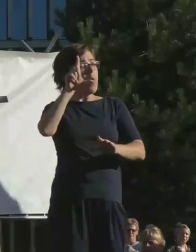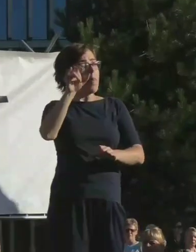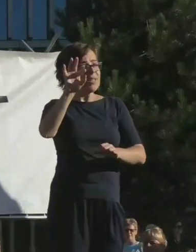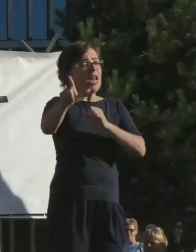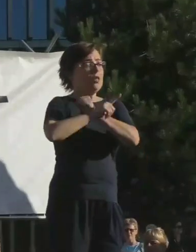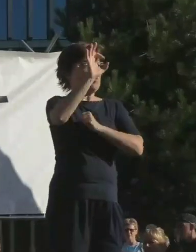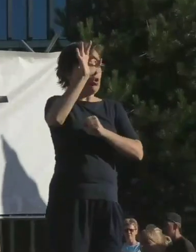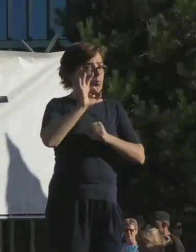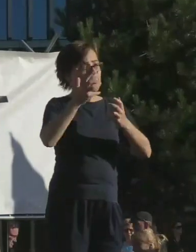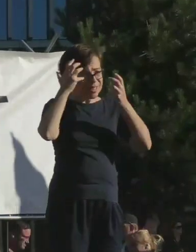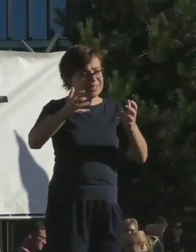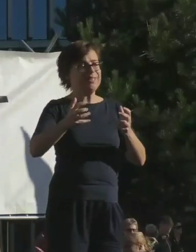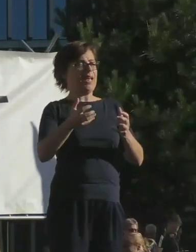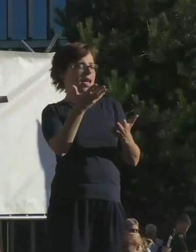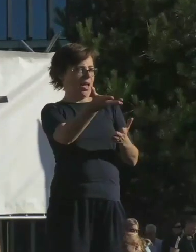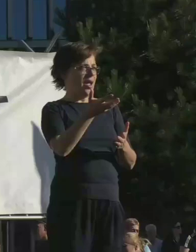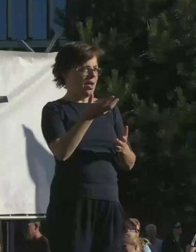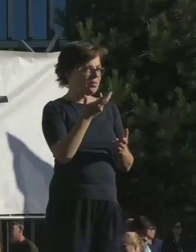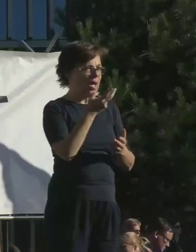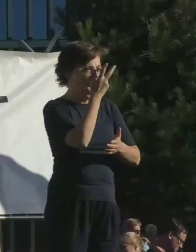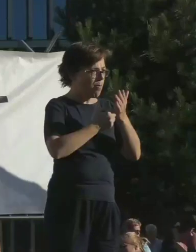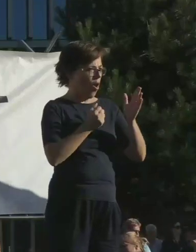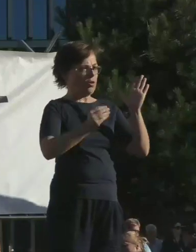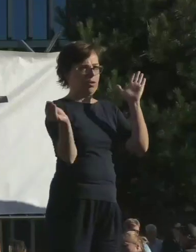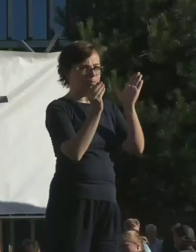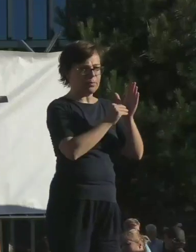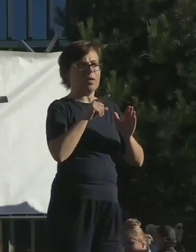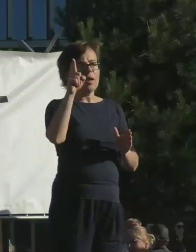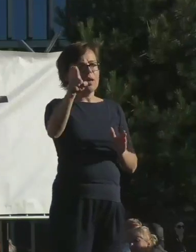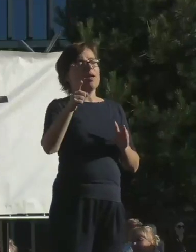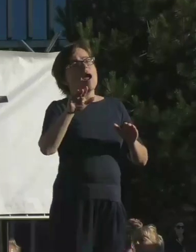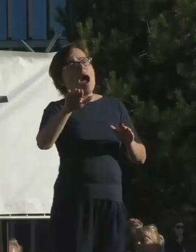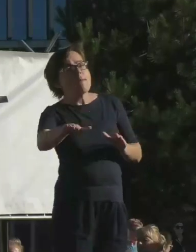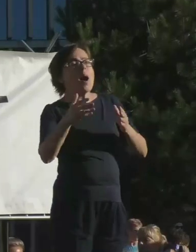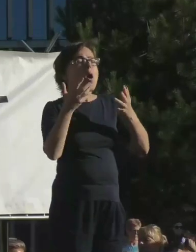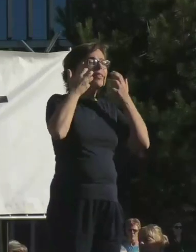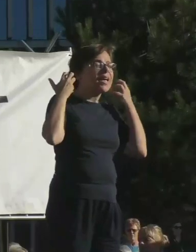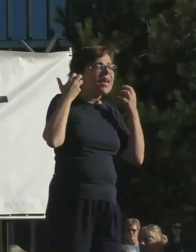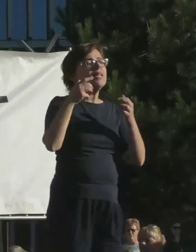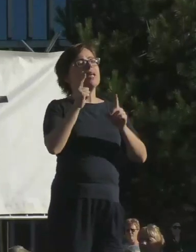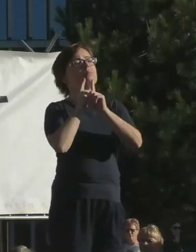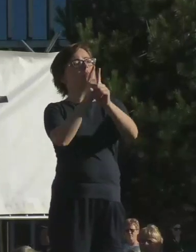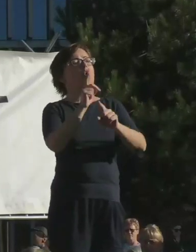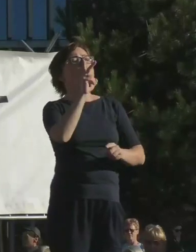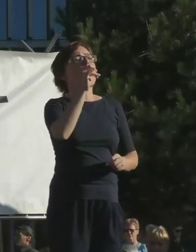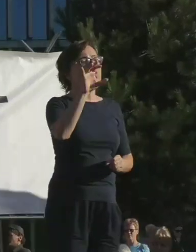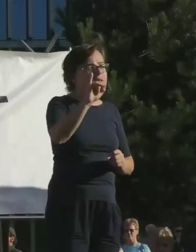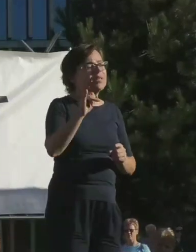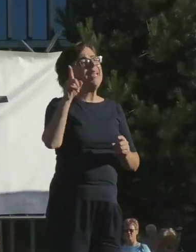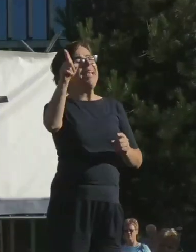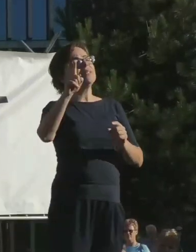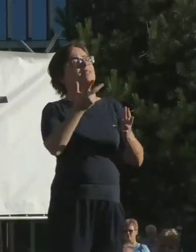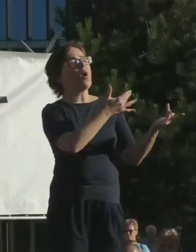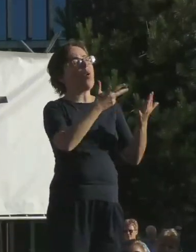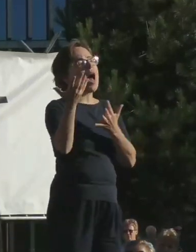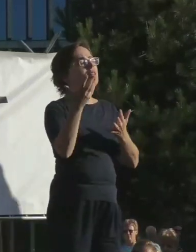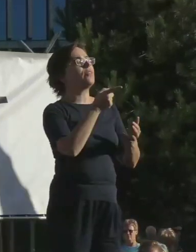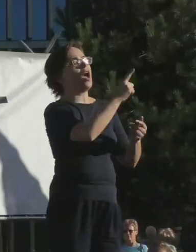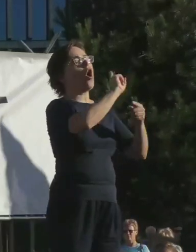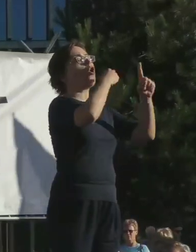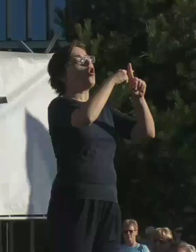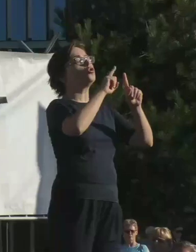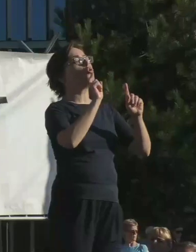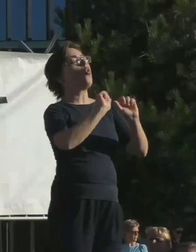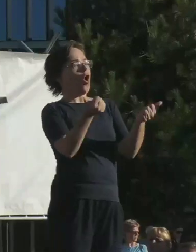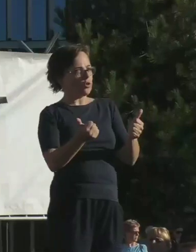legalizacją. No ale tygrysek, rozumiem, idzie w ślady Kurskiego, załatwia sobie pewnie rozwodzik kościelny, więc musi być grzeczny, jak ci wszyscy